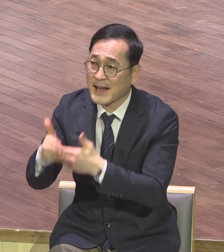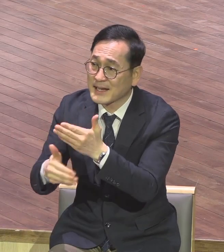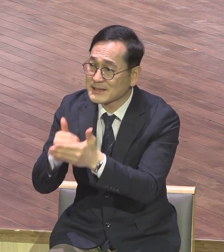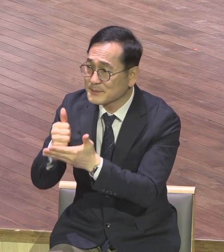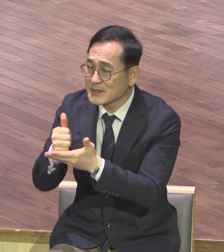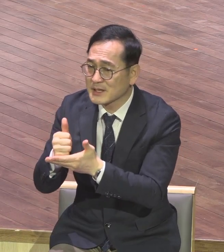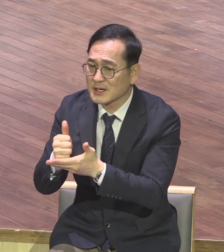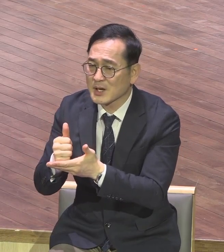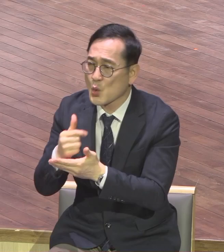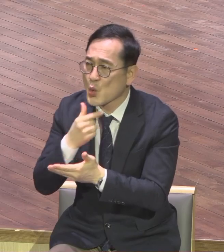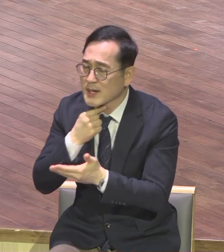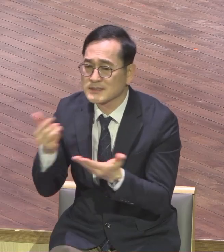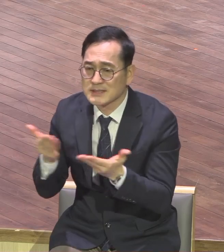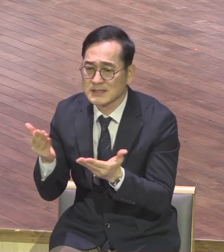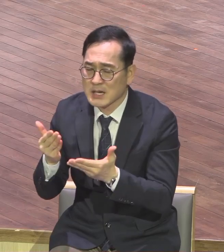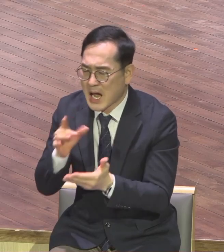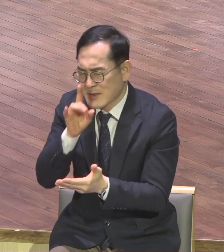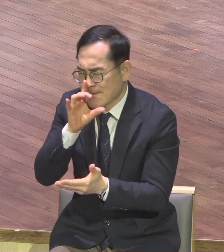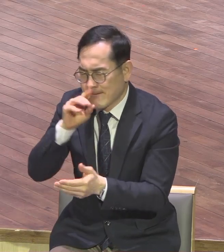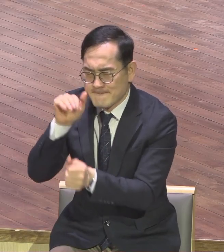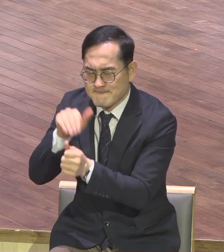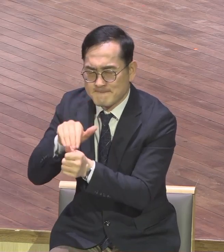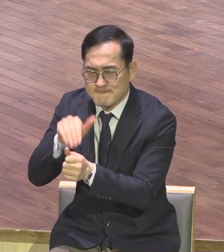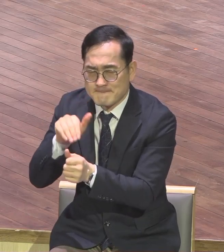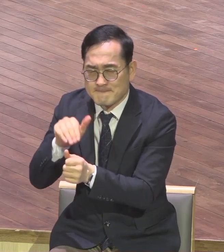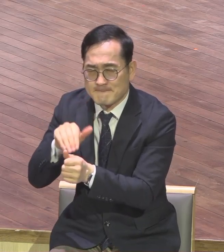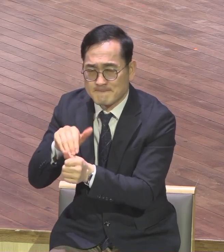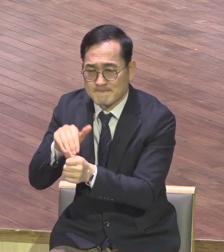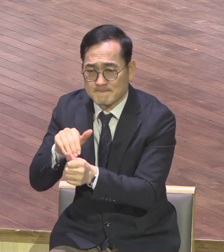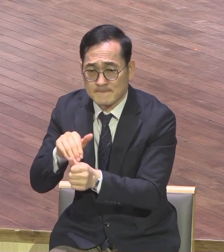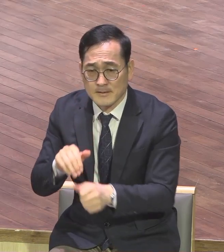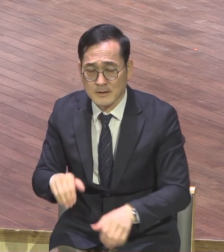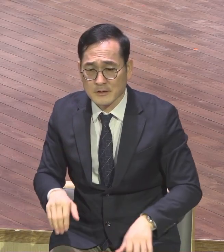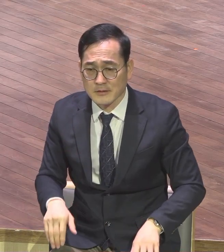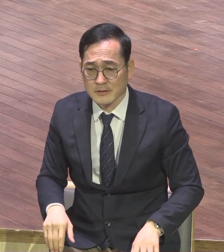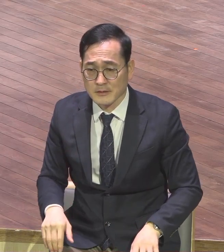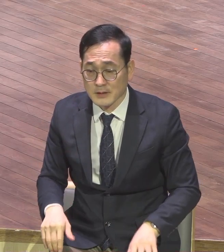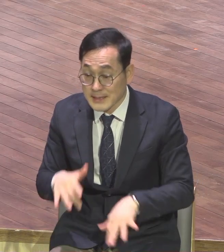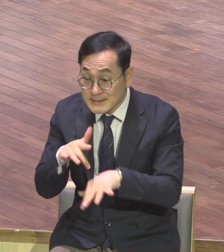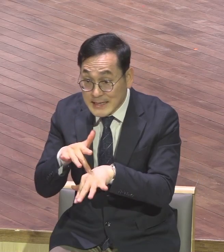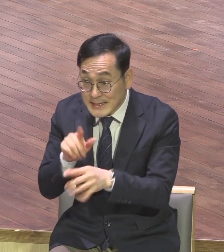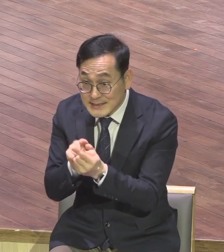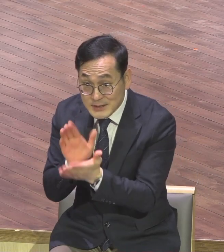생명운동 하지 못하게 만드는 그런 작자들이 언제나 있다니까요.